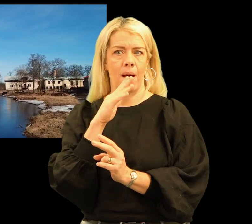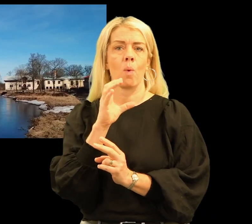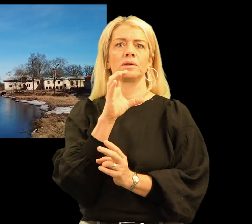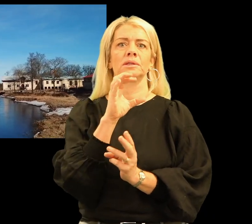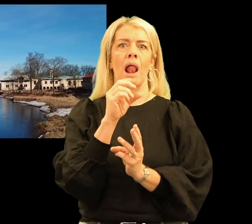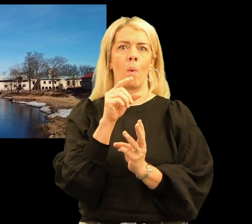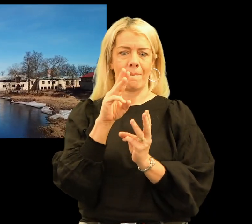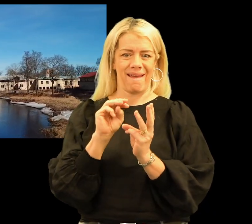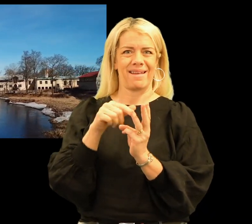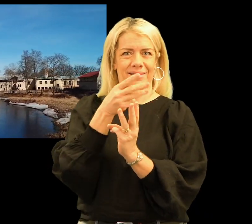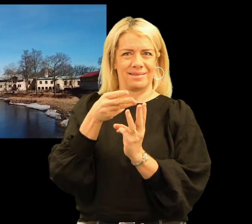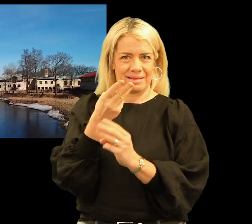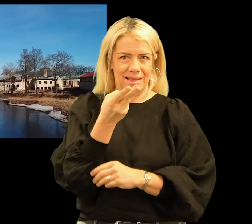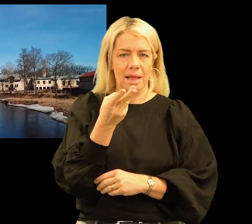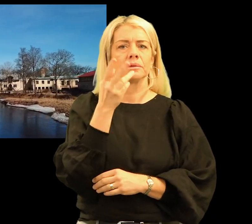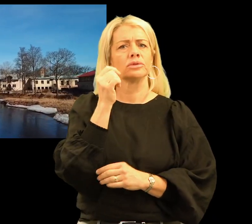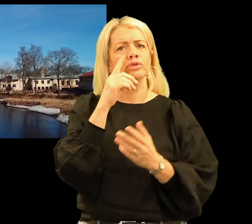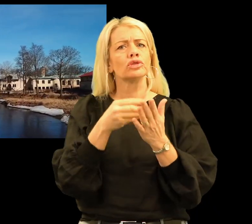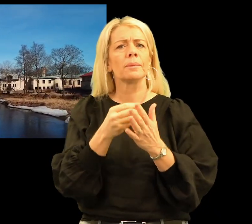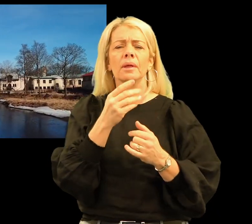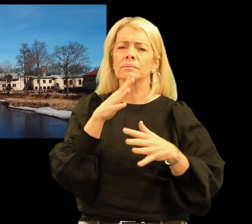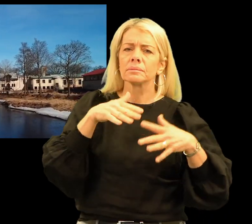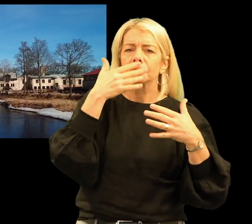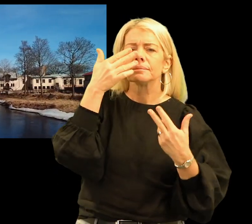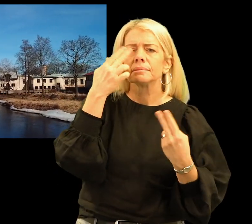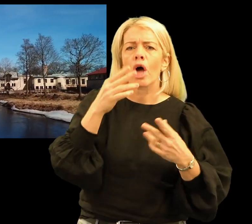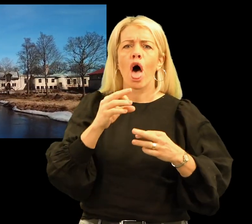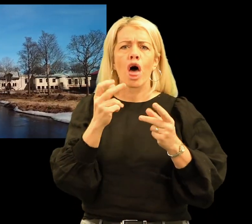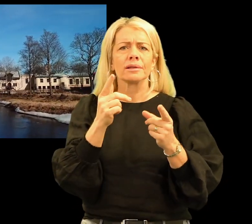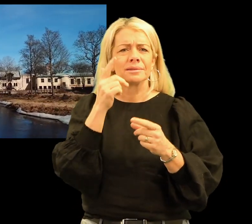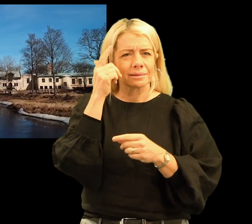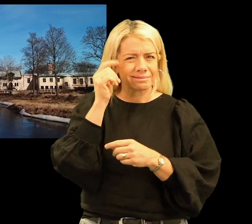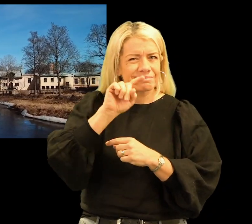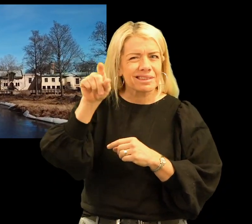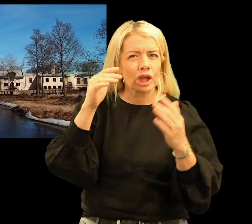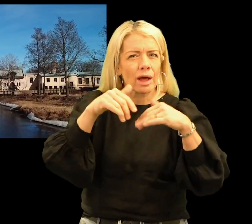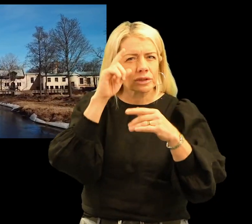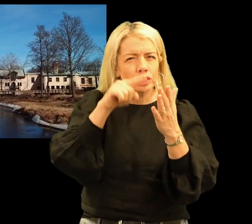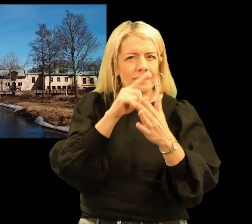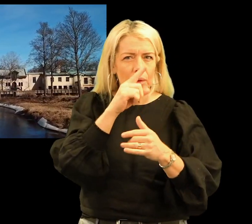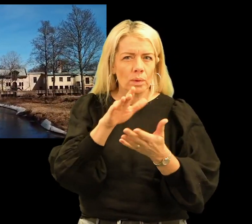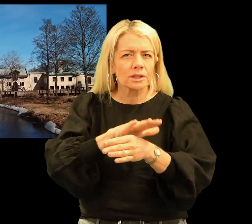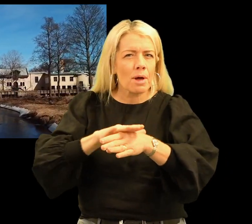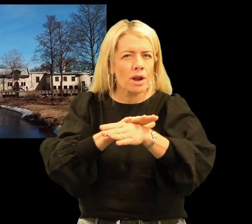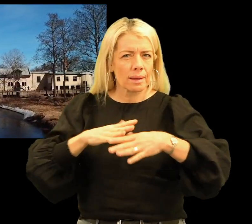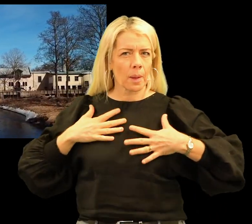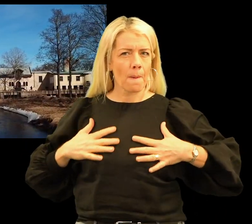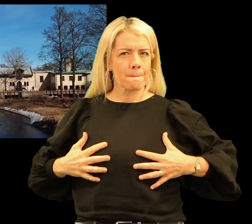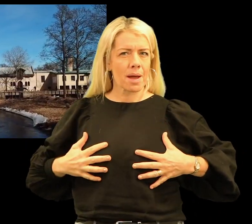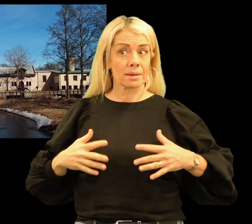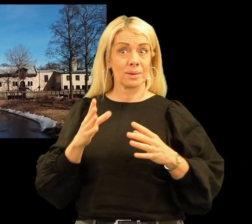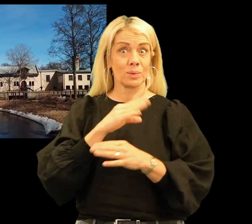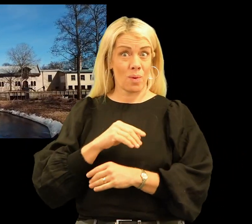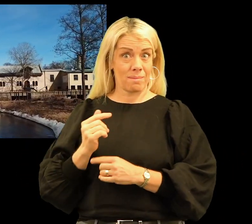välluktande krydder för att gå och smörja honom. Tidigt på morgonen efter sabbaten kom de till graven just